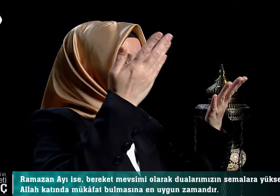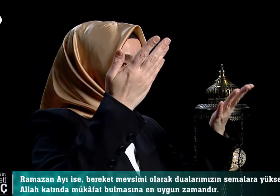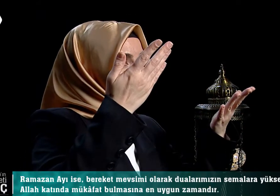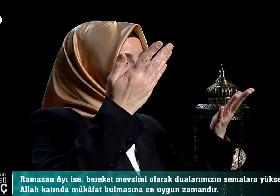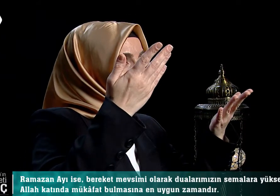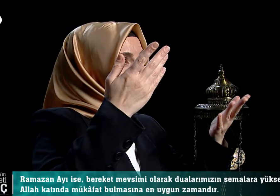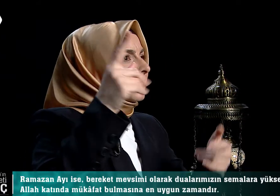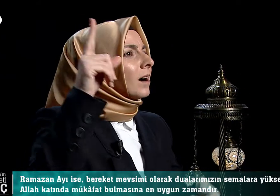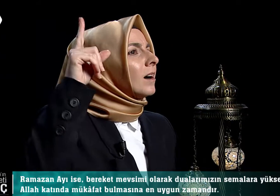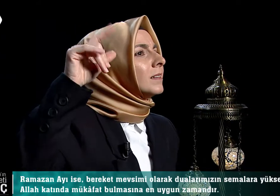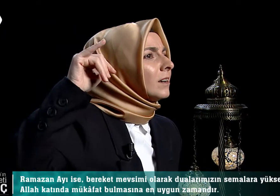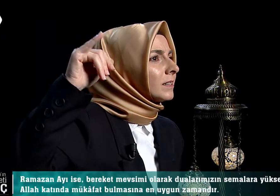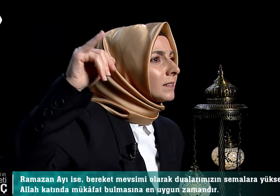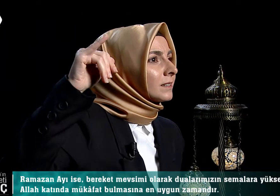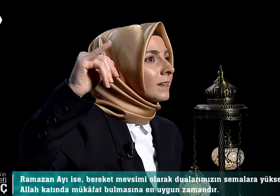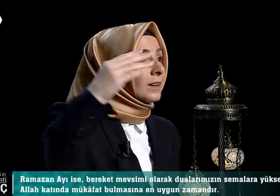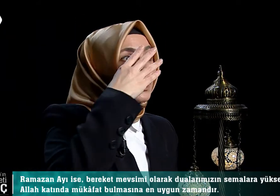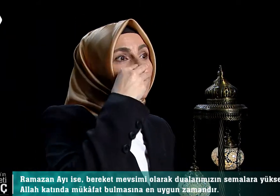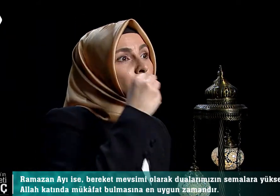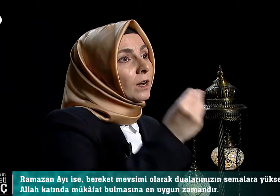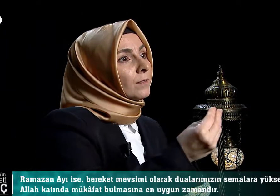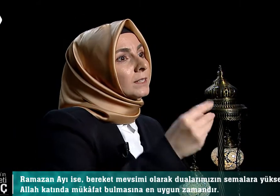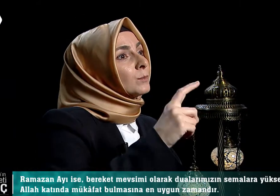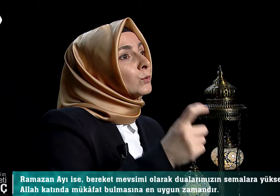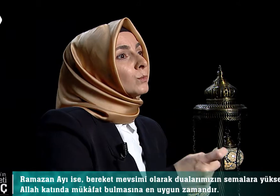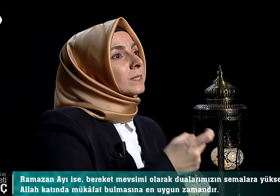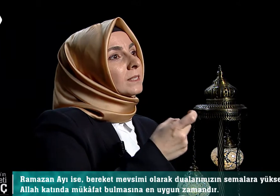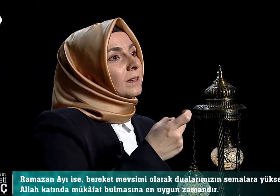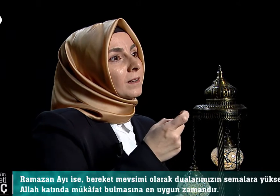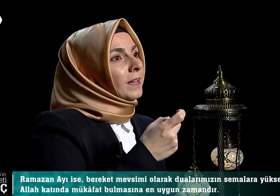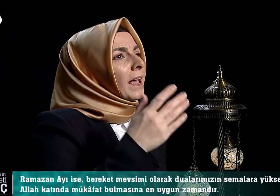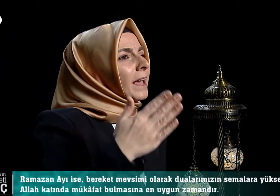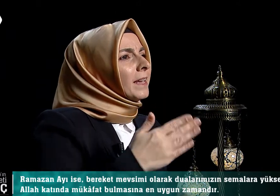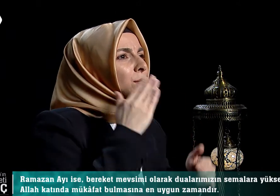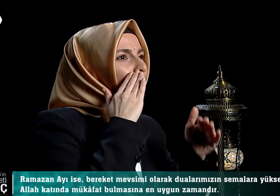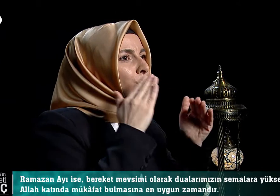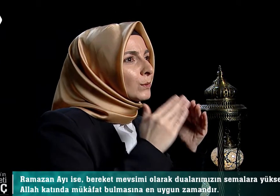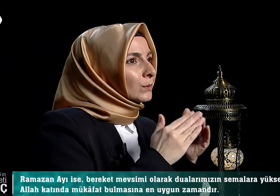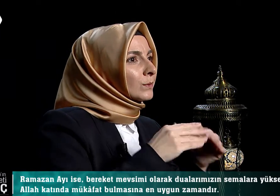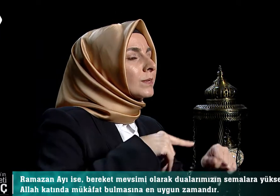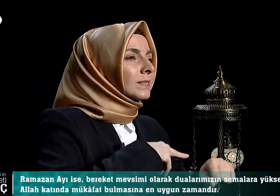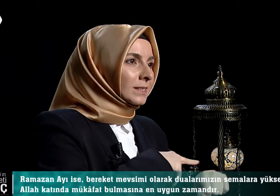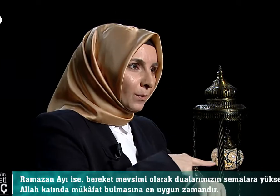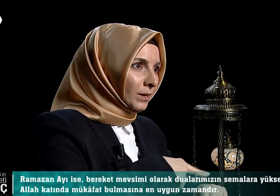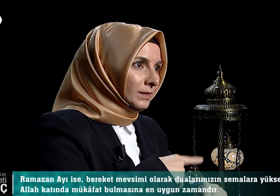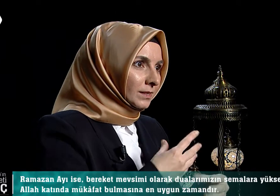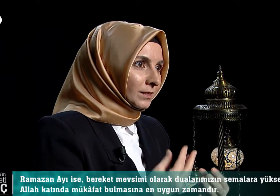yükselmesine, Allah katında mükafat bulmasına en uygun zamandır.